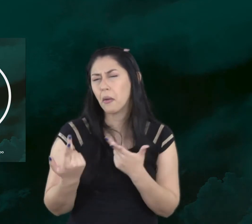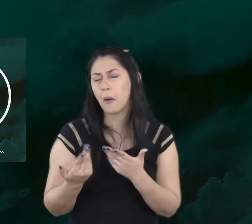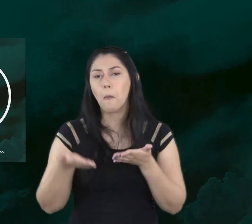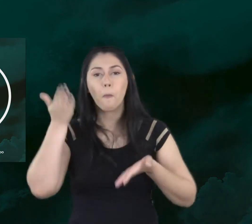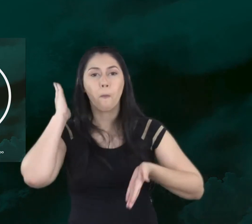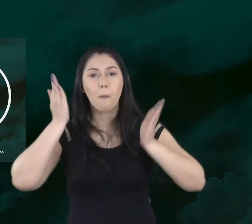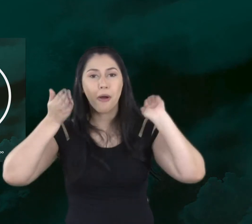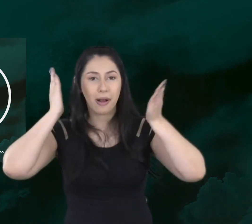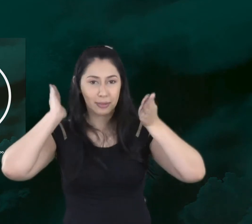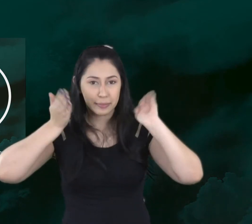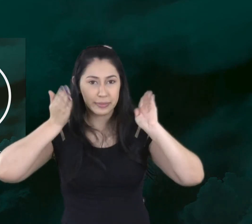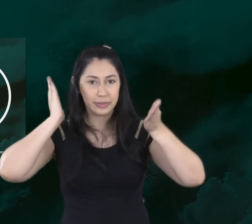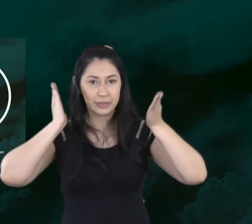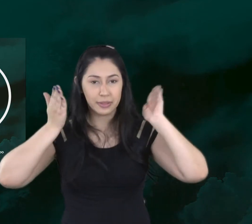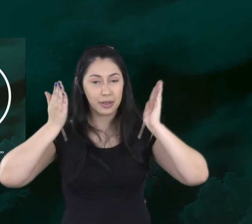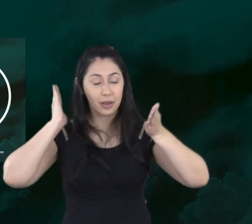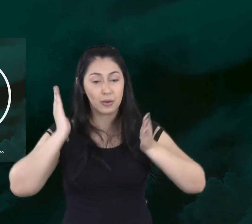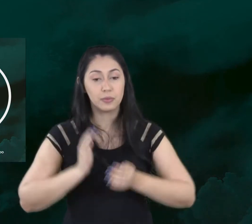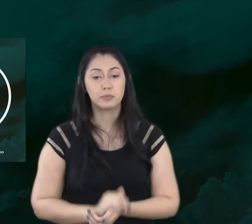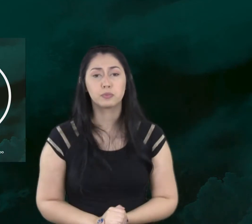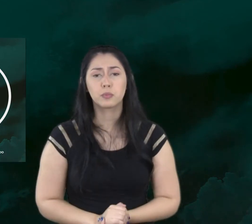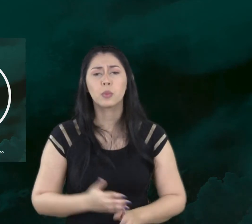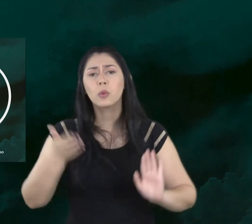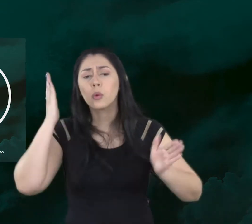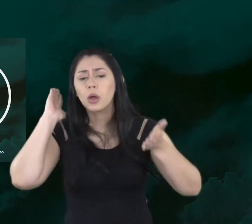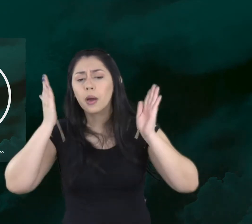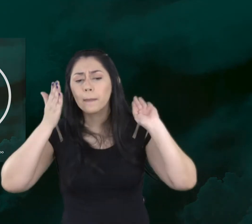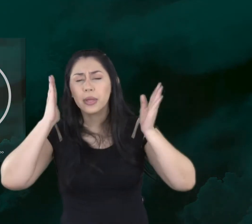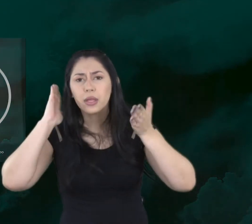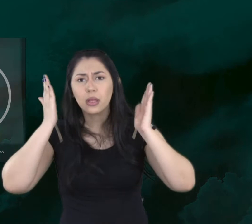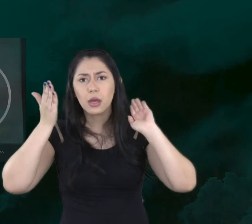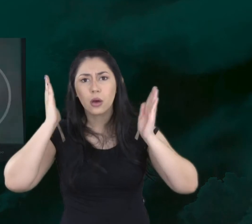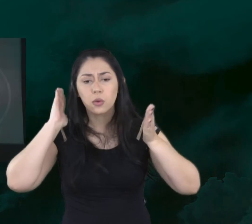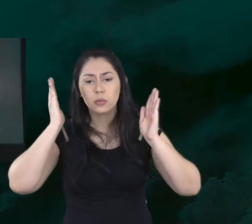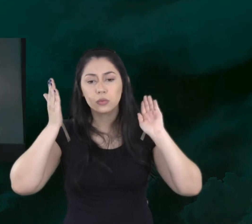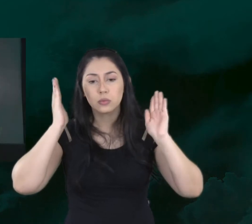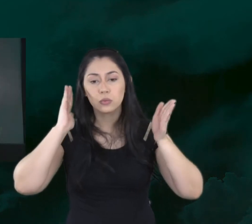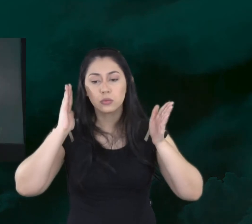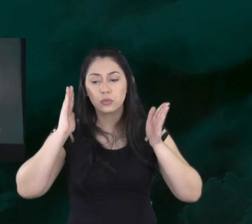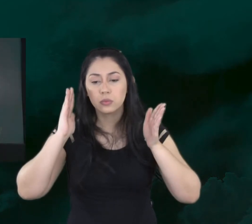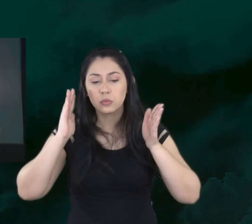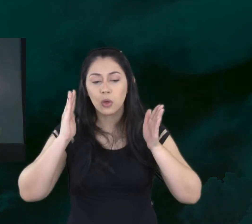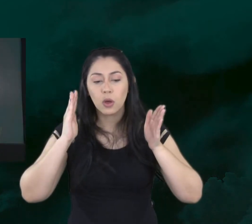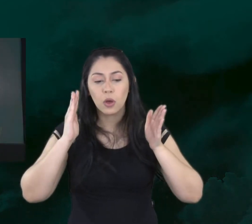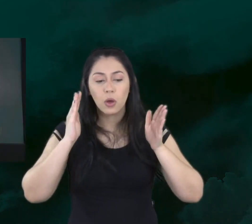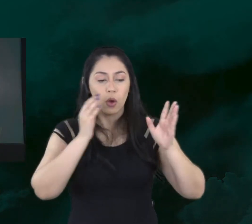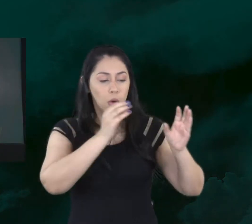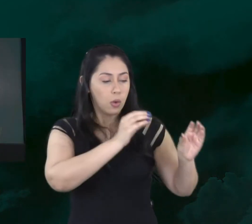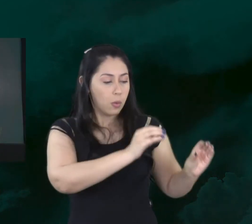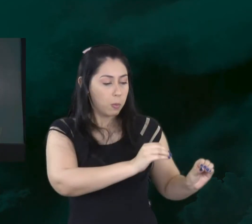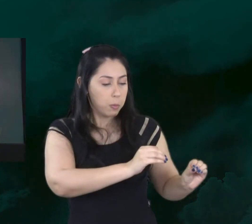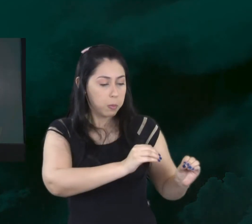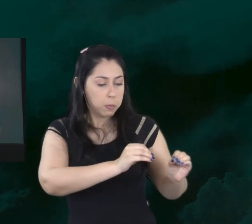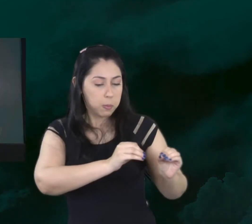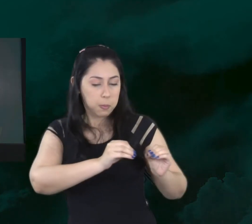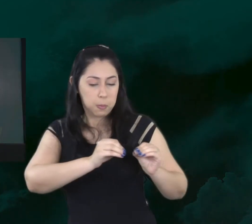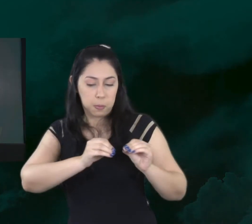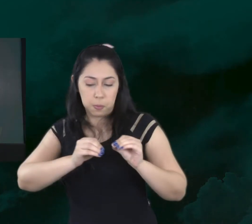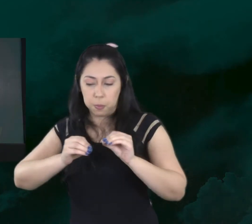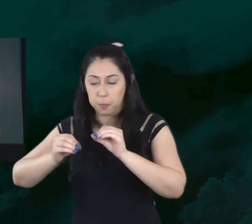A fé é um caminhão. Esse caminhão ele vem trazendo a